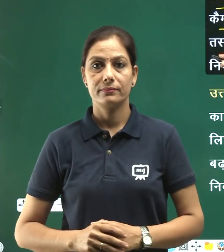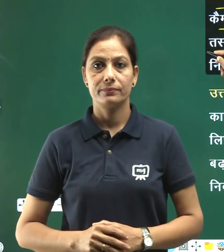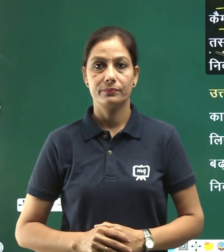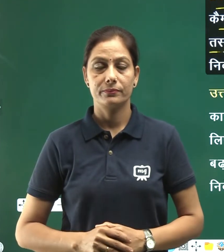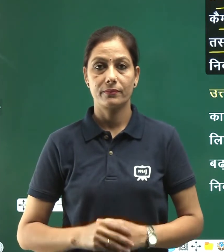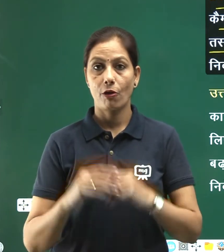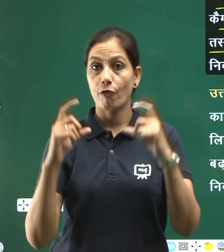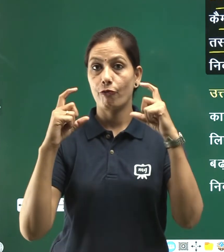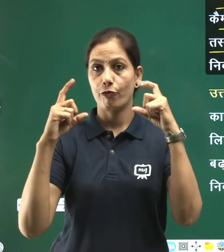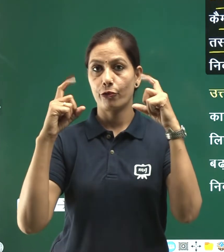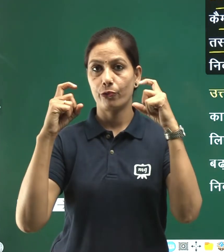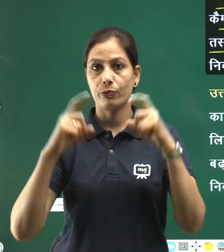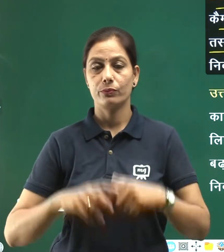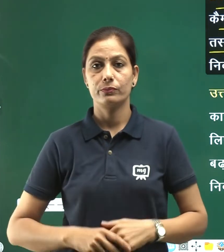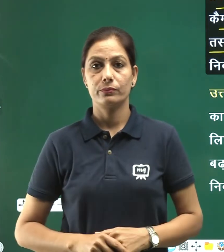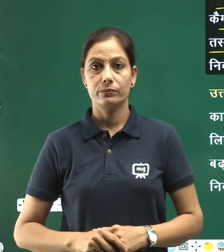तस्वीर